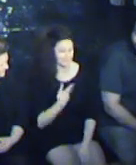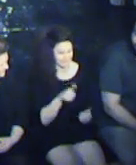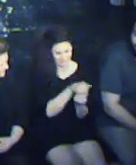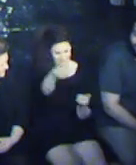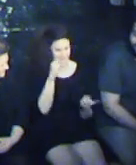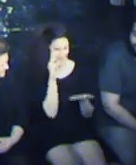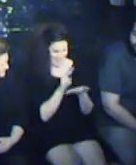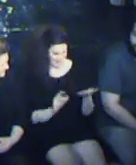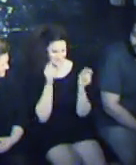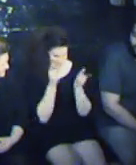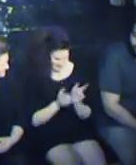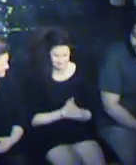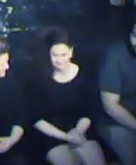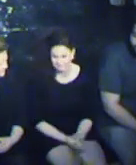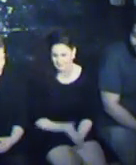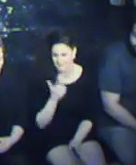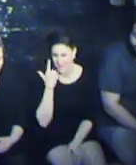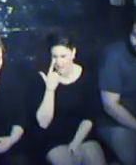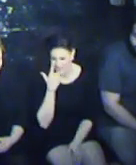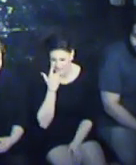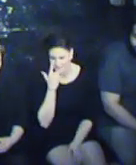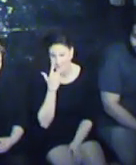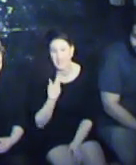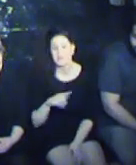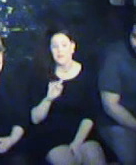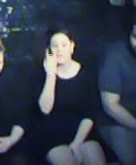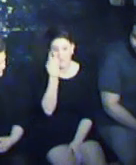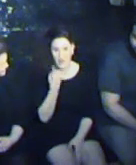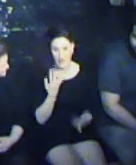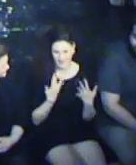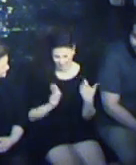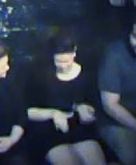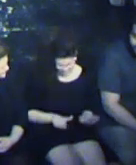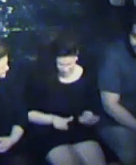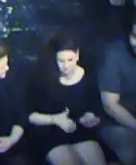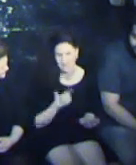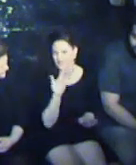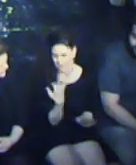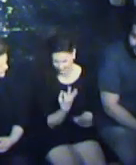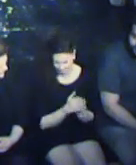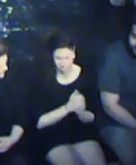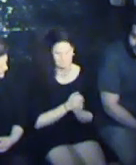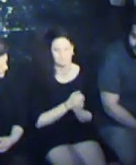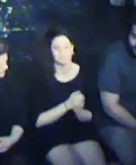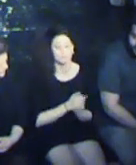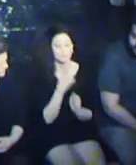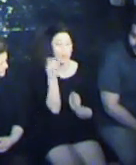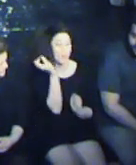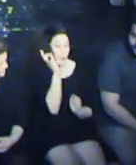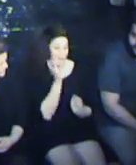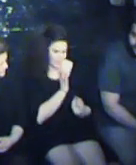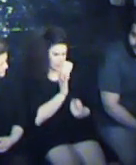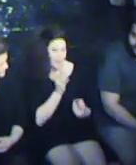pista. A ver, ya tenemos el primer acertijo. Y dice así: una señora